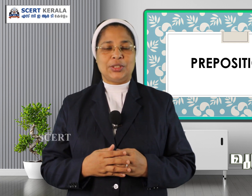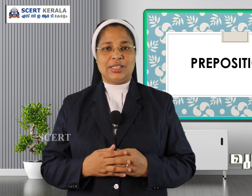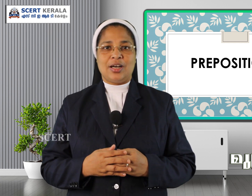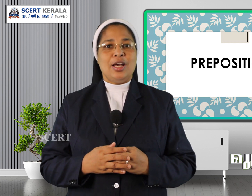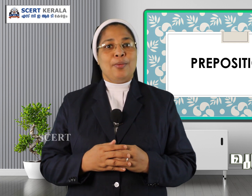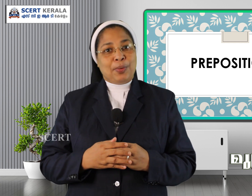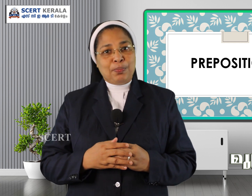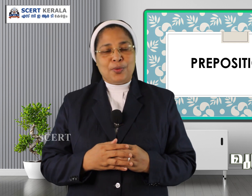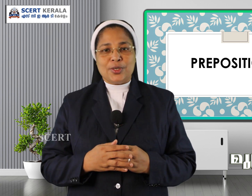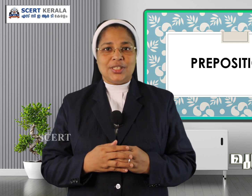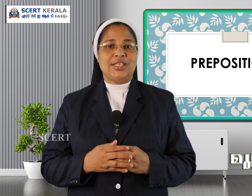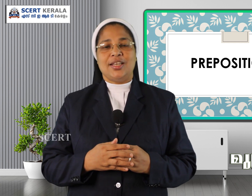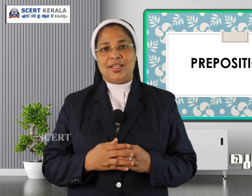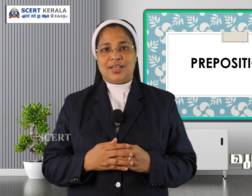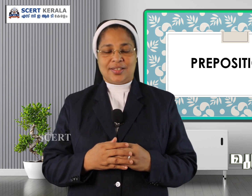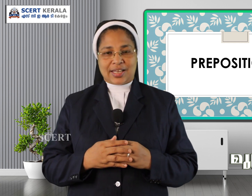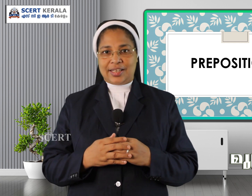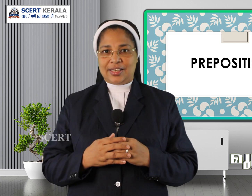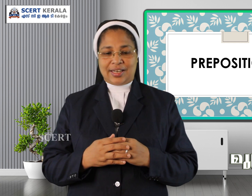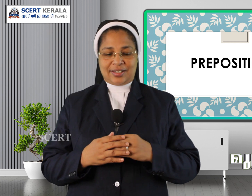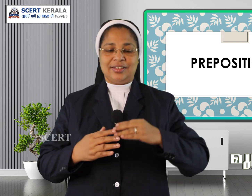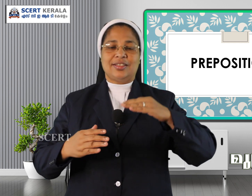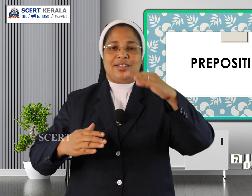കൊടുക്കുക. പ്രിപ്പോസിഷൻ എന്നതിൻ്റെ സൈൻ ഇങ്ങനെയാണ്, അതായത്